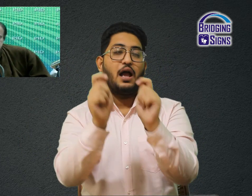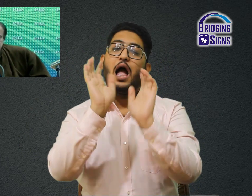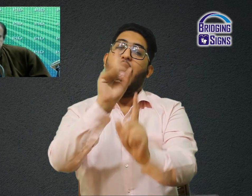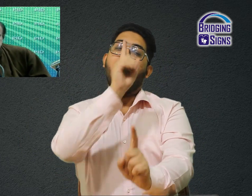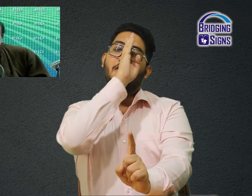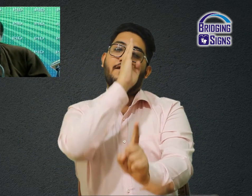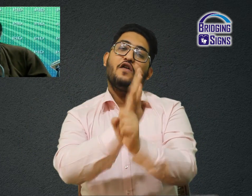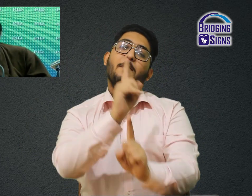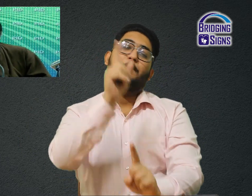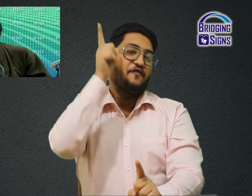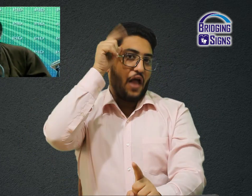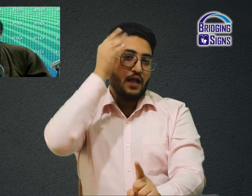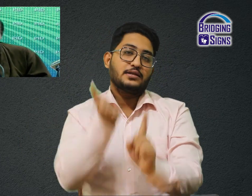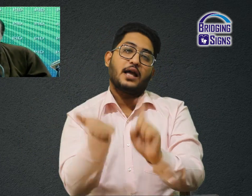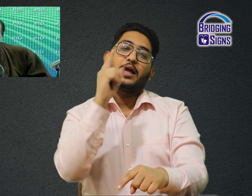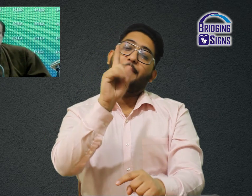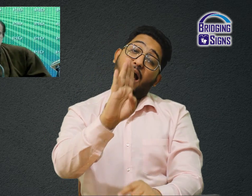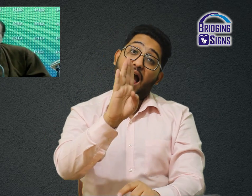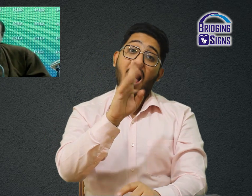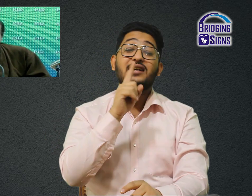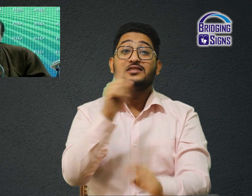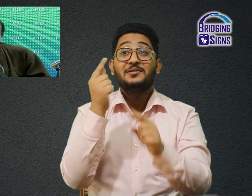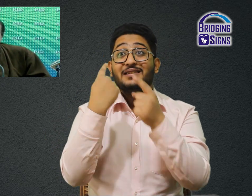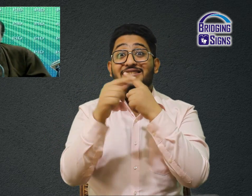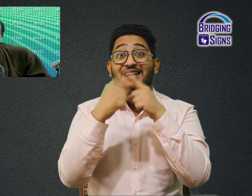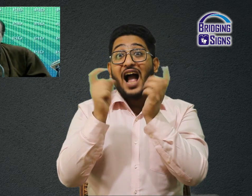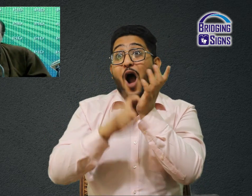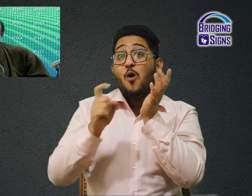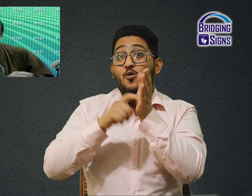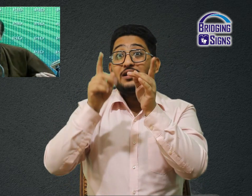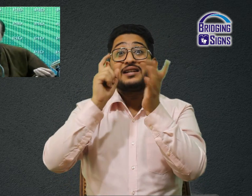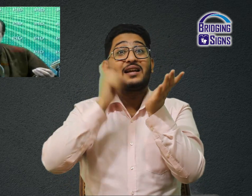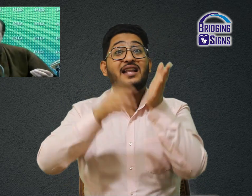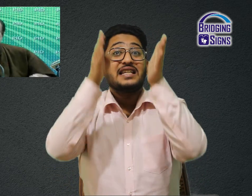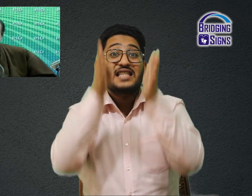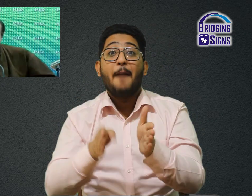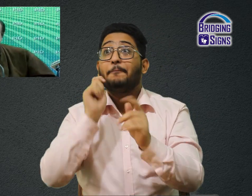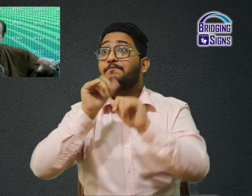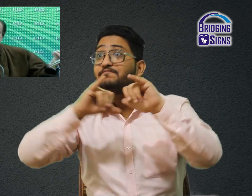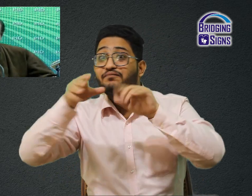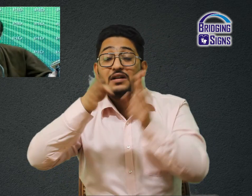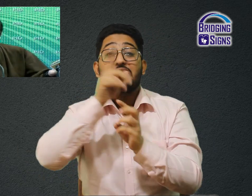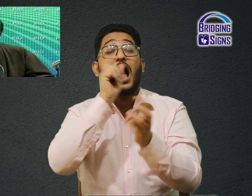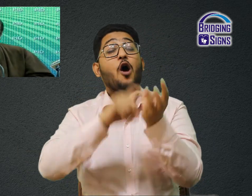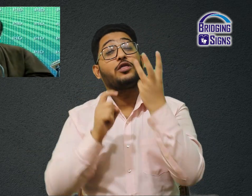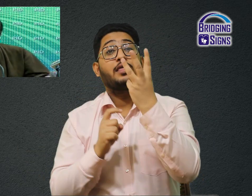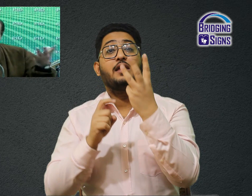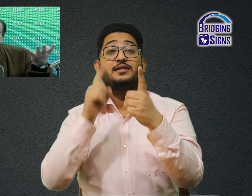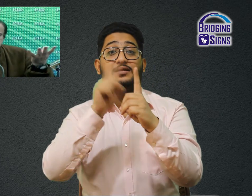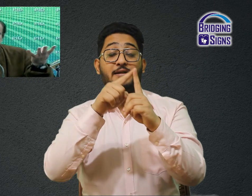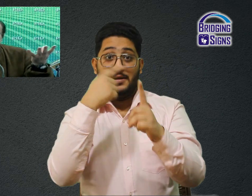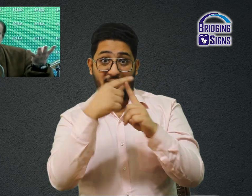ज़्यादा तवज्जो दी गई, और जो बिजली का निज़ाम होता है उसकी बुनियादी तौर पे तीन पहलू होते हैं, एक जहाँ से कि